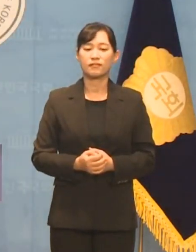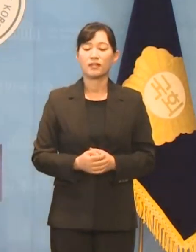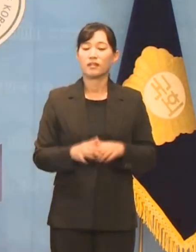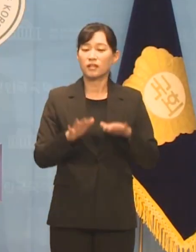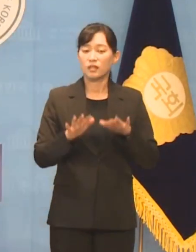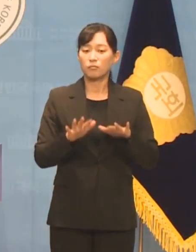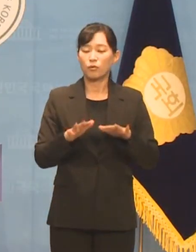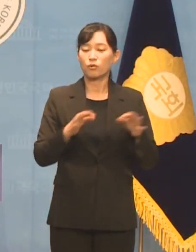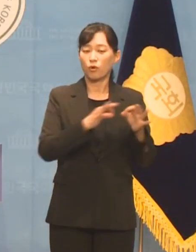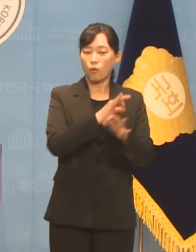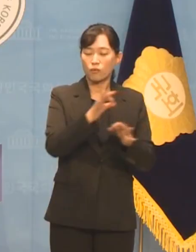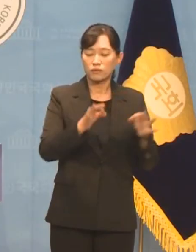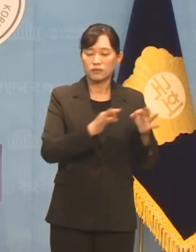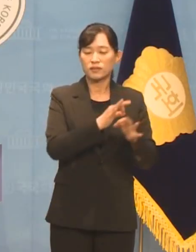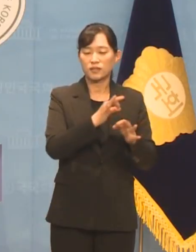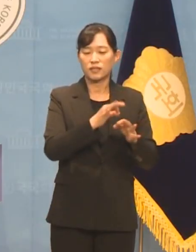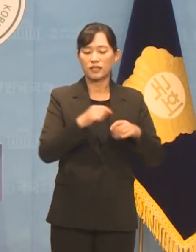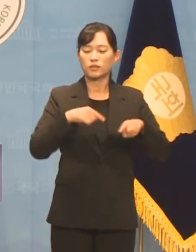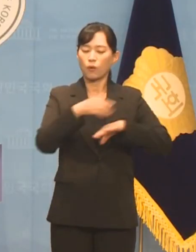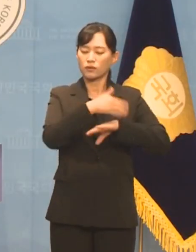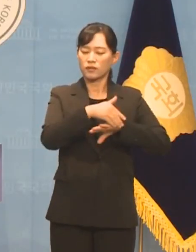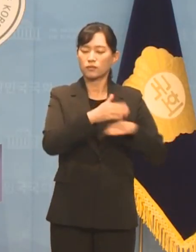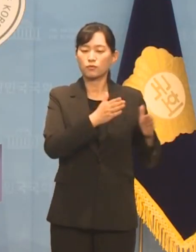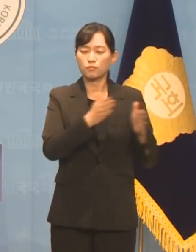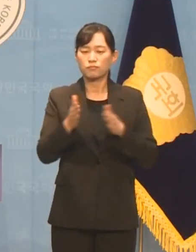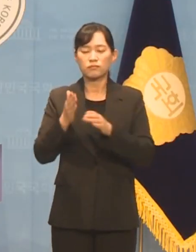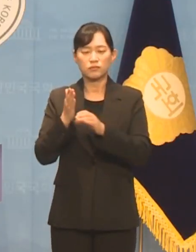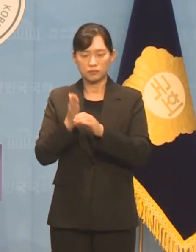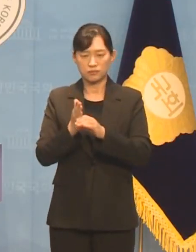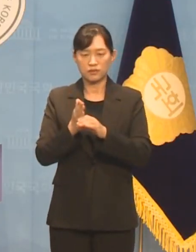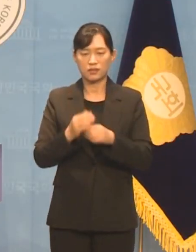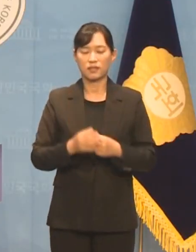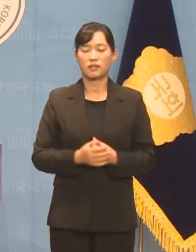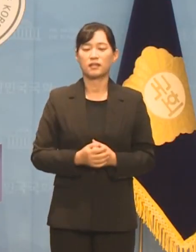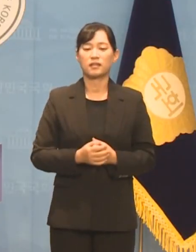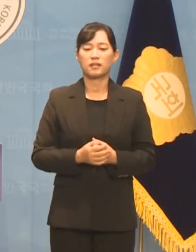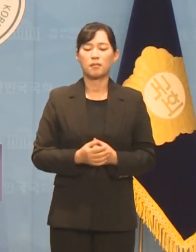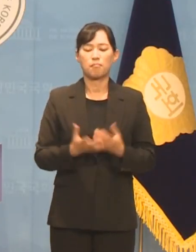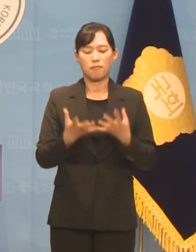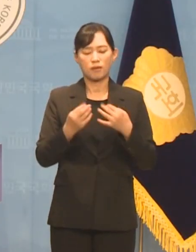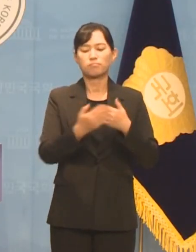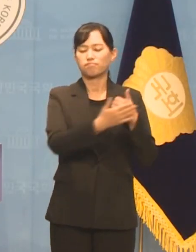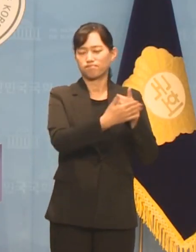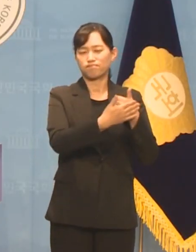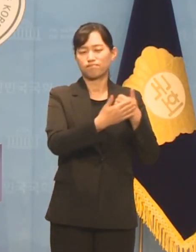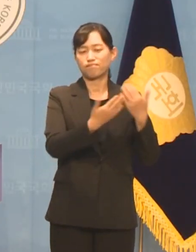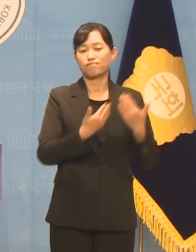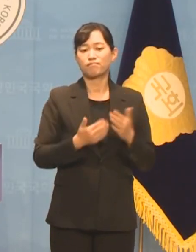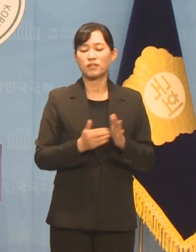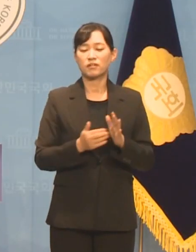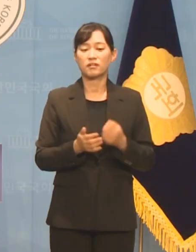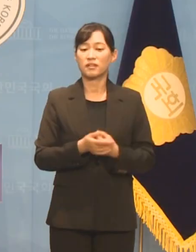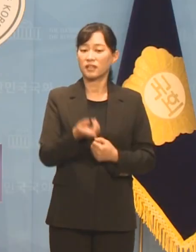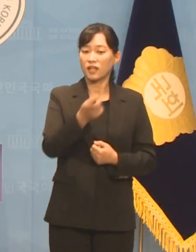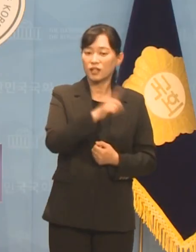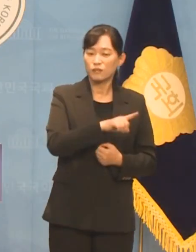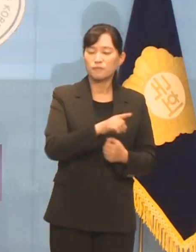이번 경제 분야 정책 준비 과정에 많은 기여를 해주셨습니다. 그 옆에